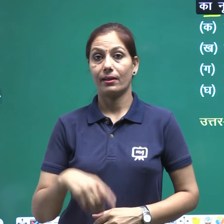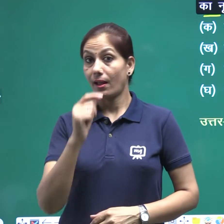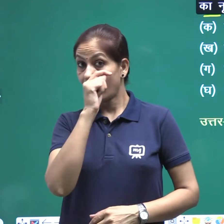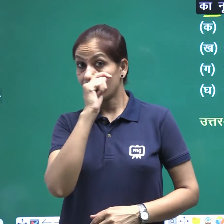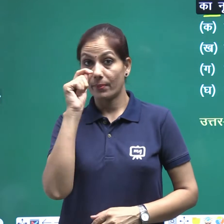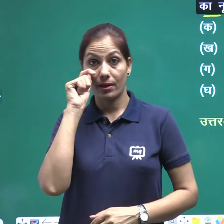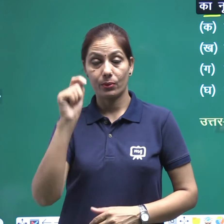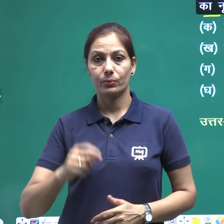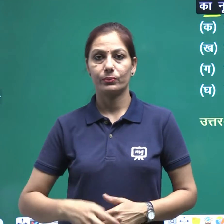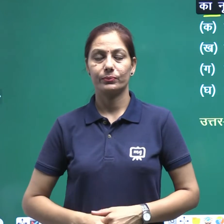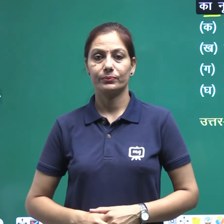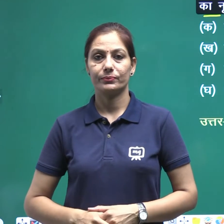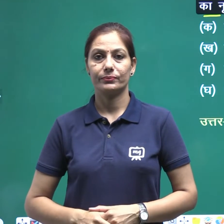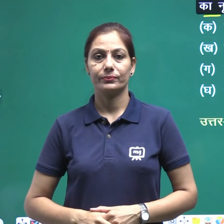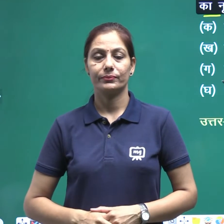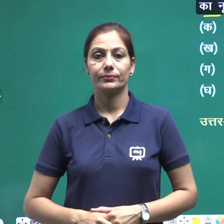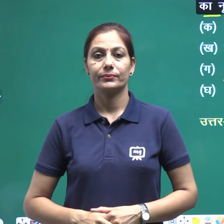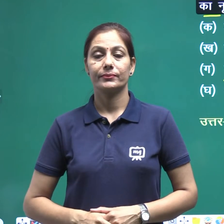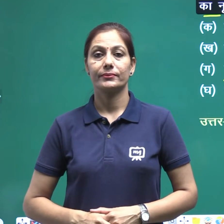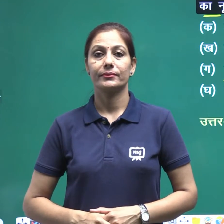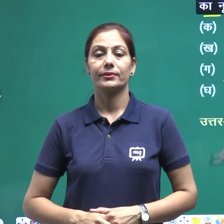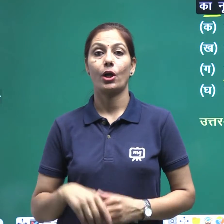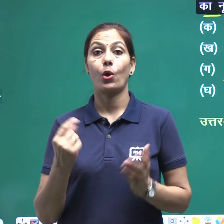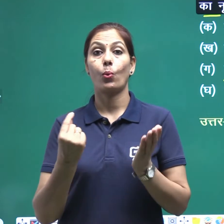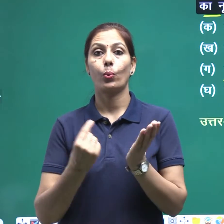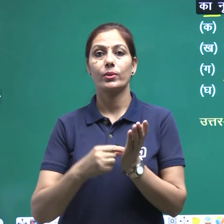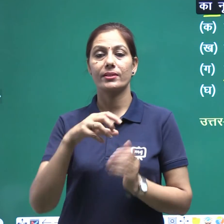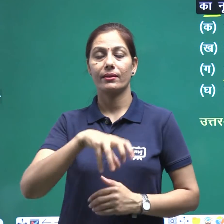दूसरा तमिलनाडु, तीसरा उड़ीसा,